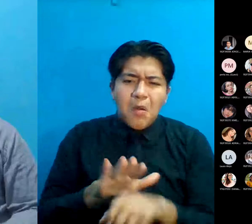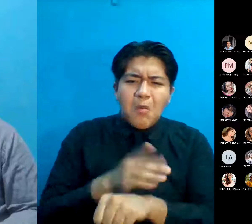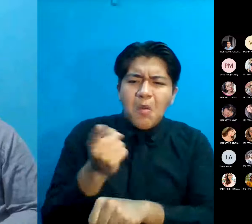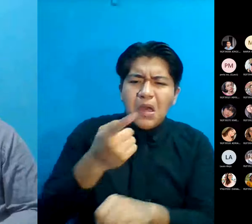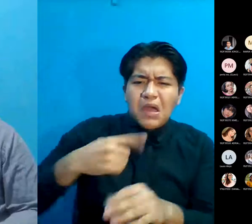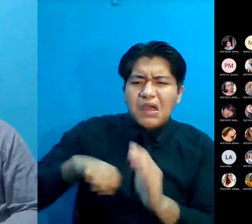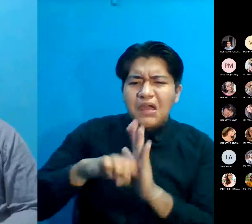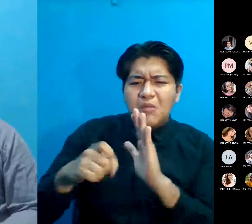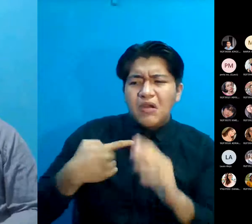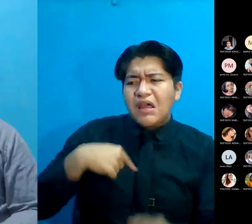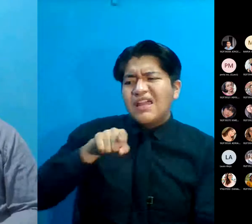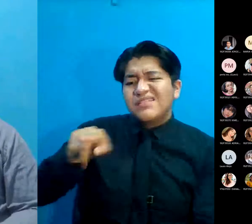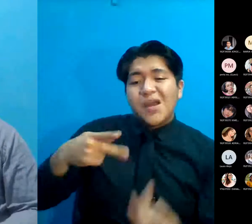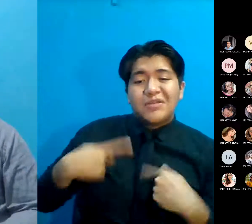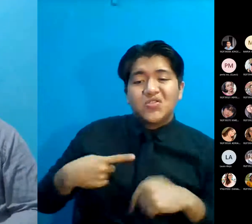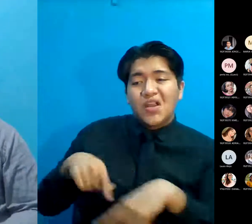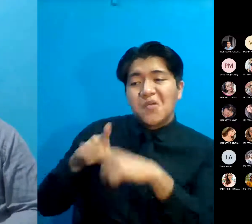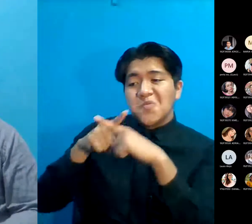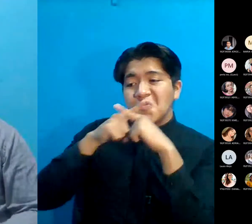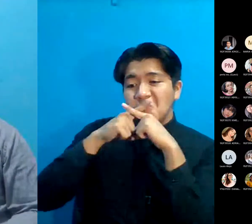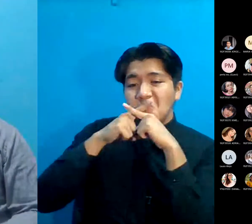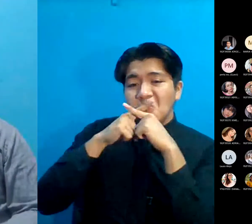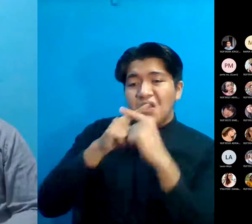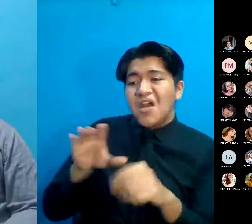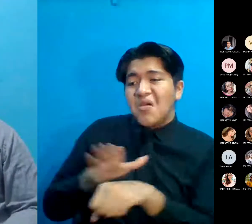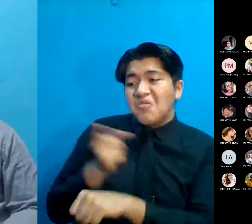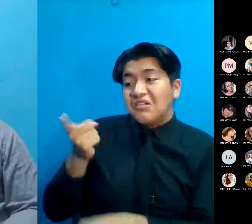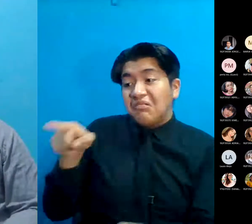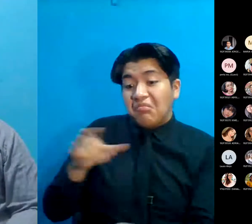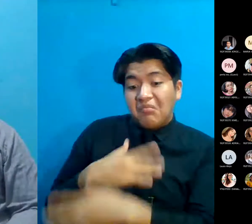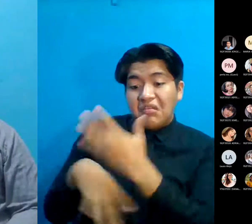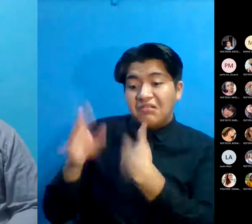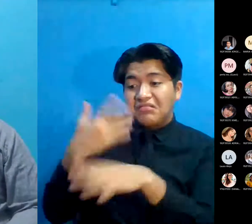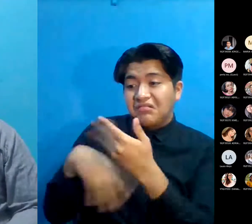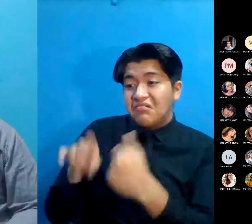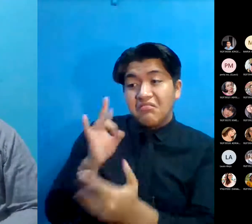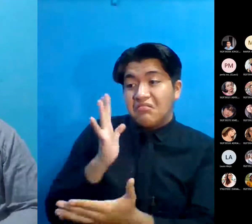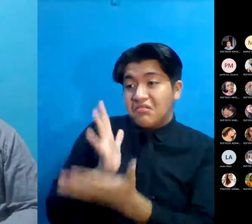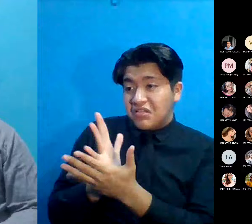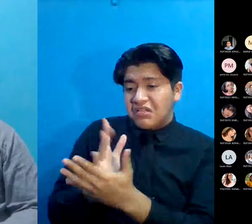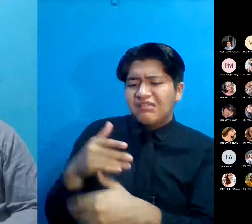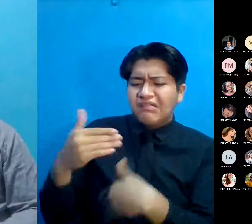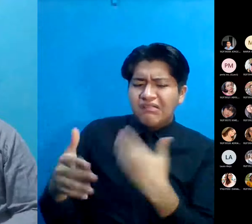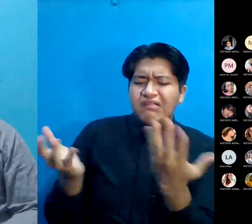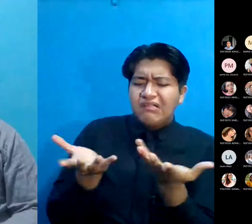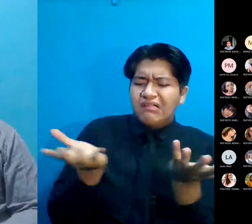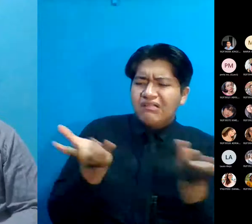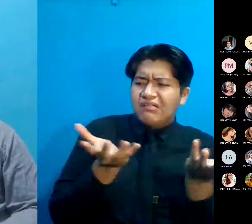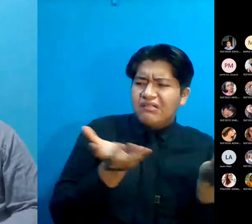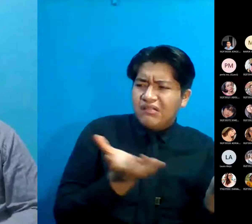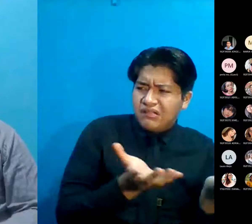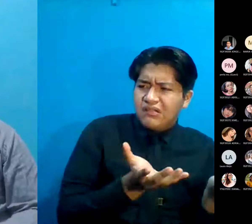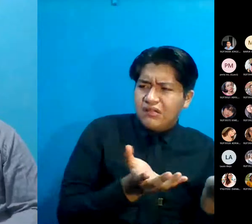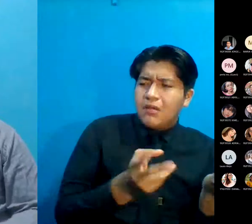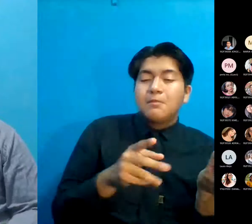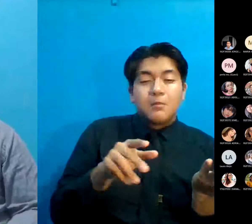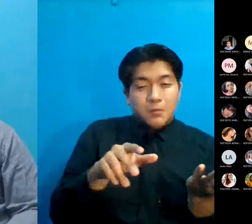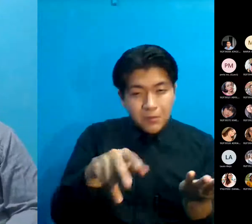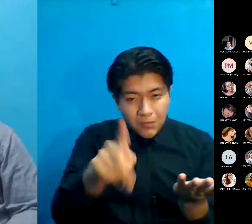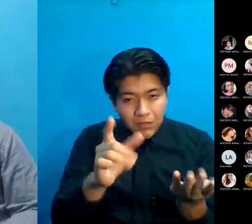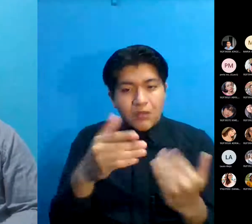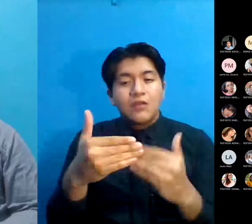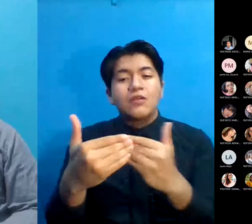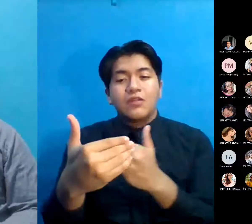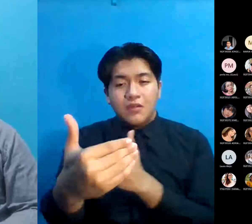esta persona muda pues no habla, solamente hacía señas y hacía esto, esto y esto y esto, pero bueno, más adelante vamos a